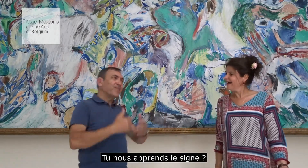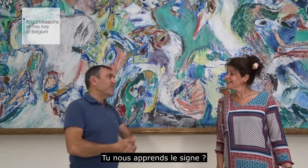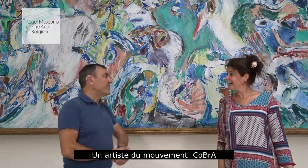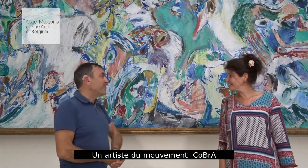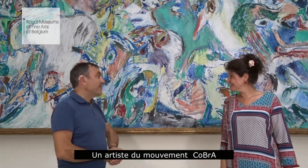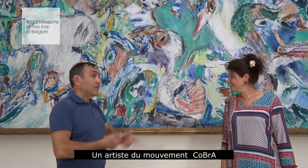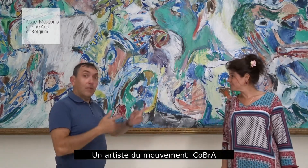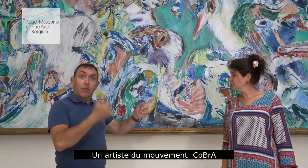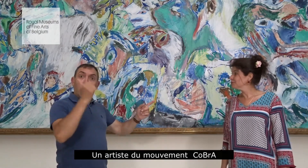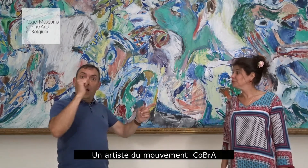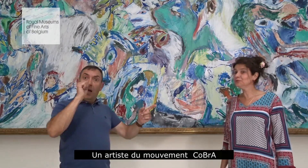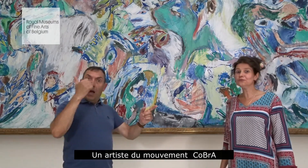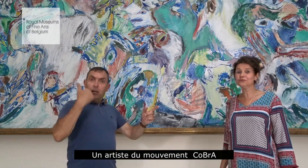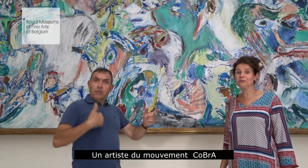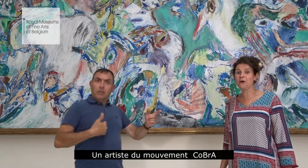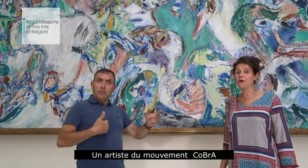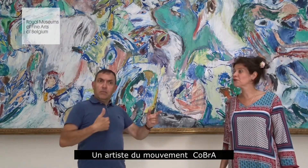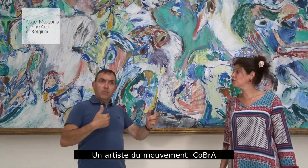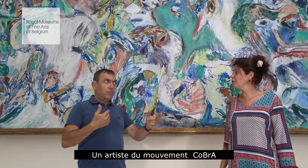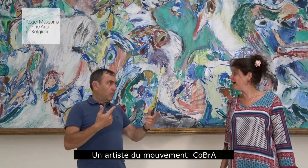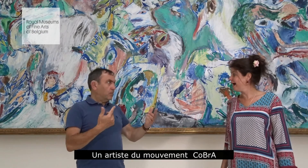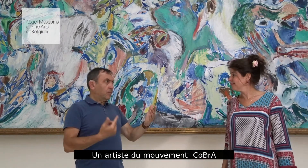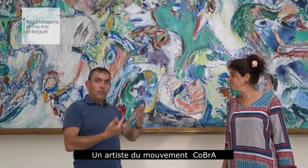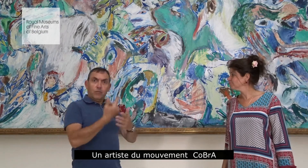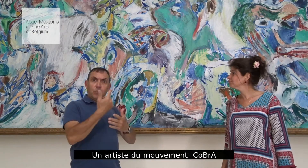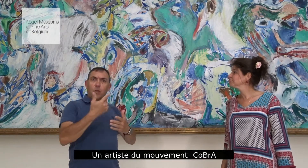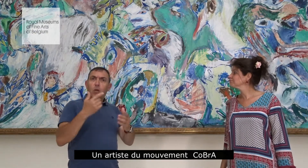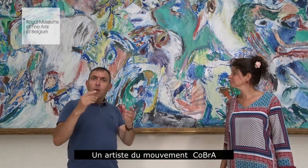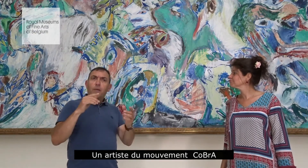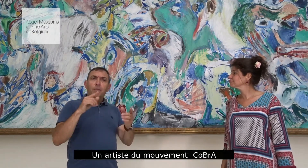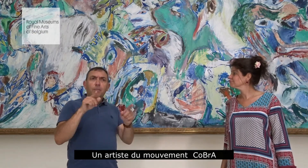Un artiste du mouvement Cobra.